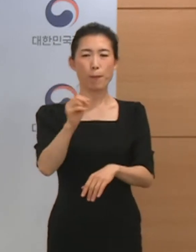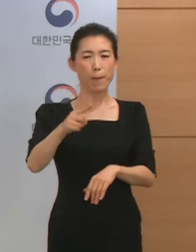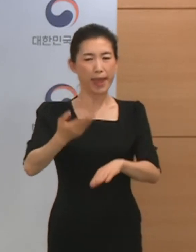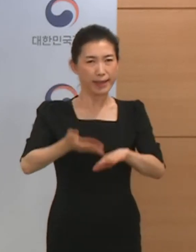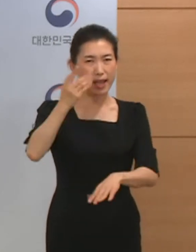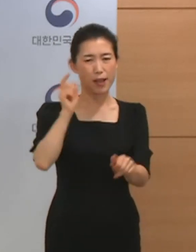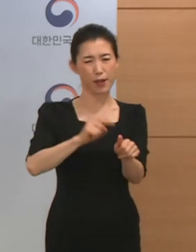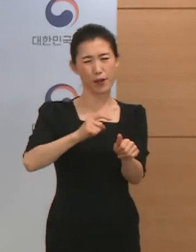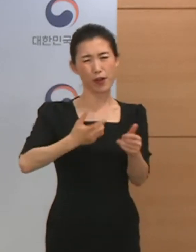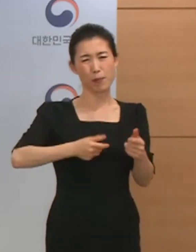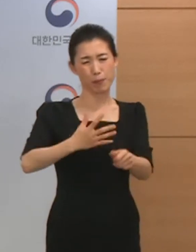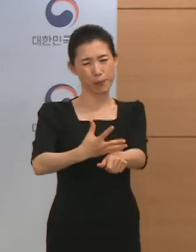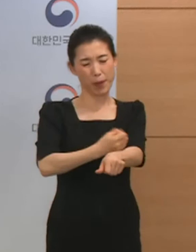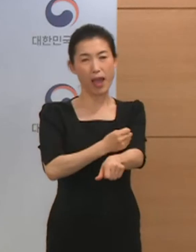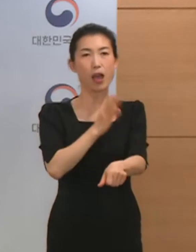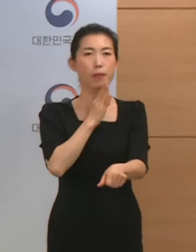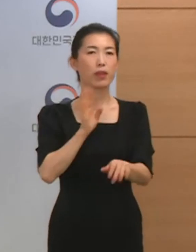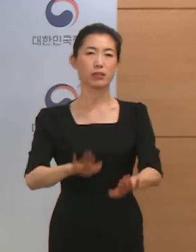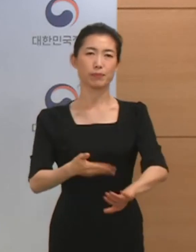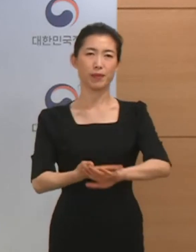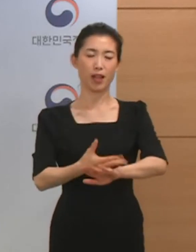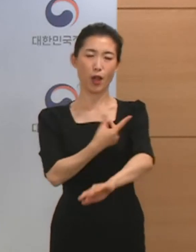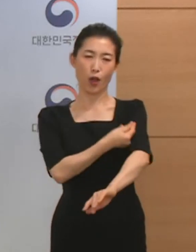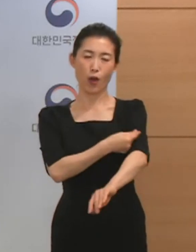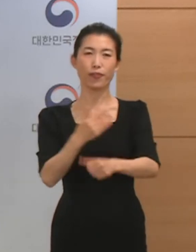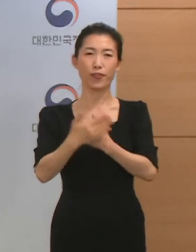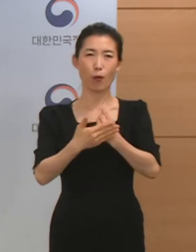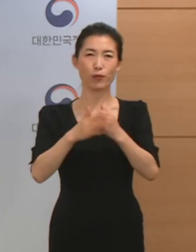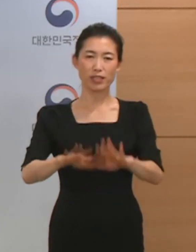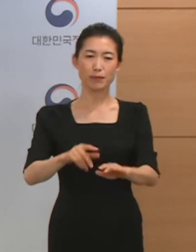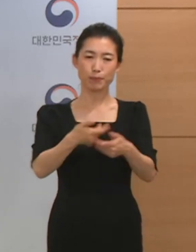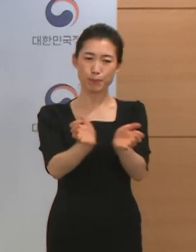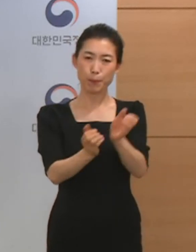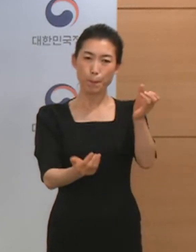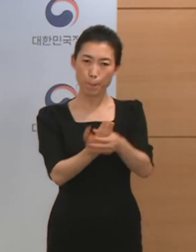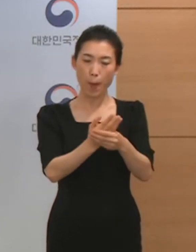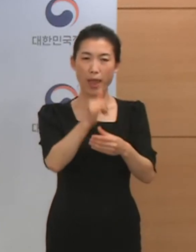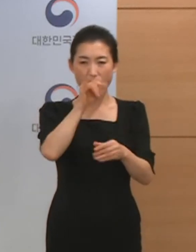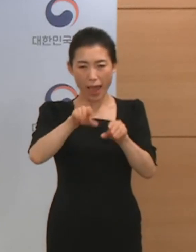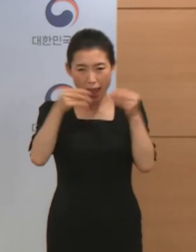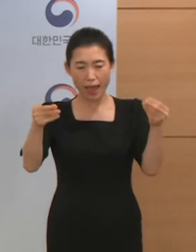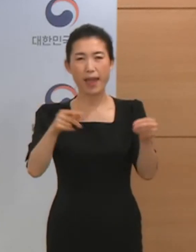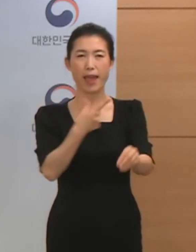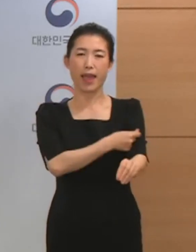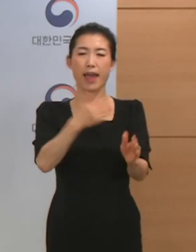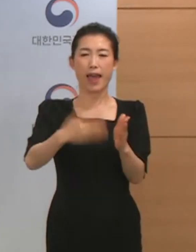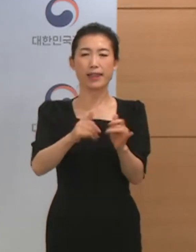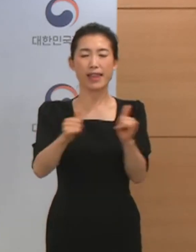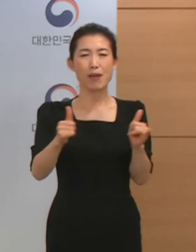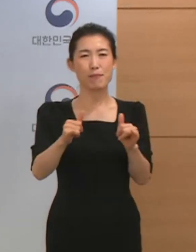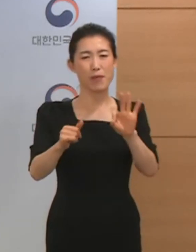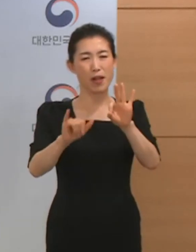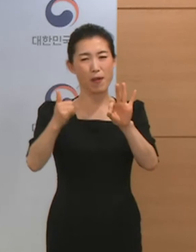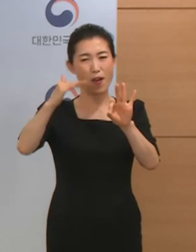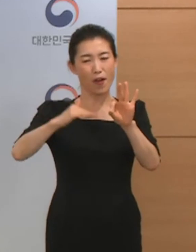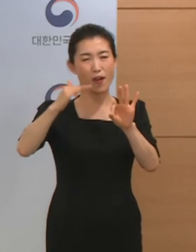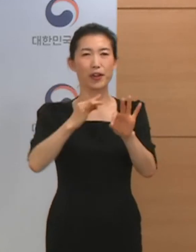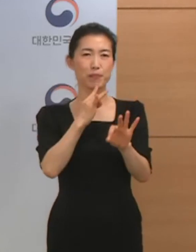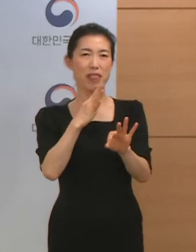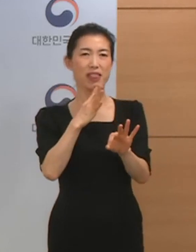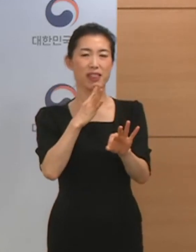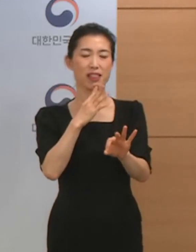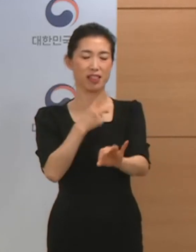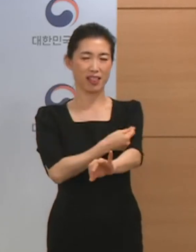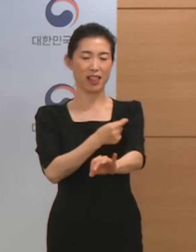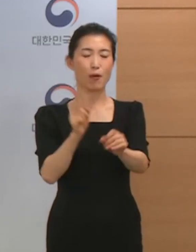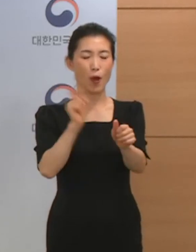환자들만 감염이 이루어지는 그런 양상들을 보이고 있습니다. 이런 부분들이 예방접종의 효과를 입증하는 것이기도